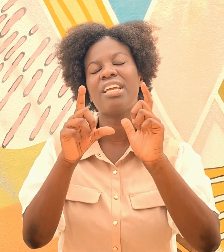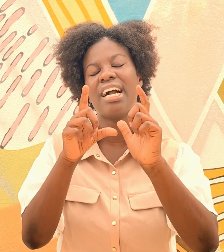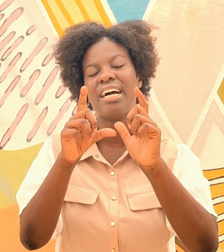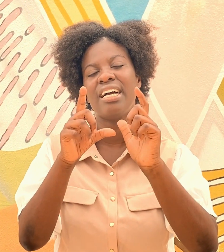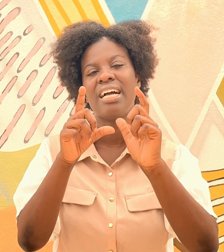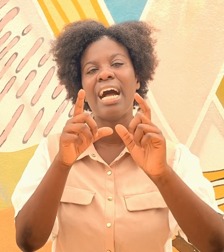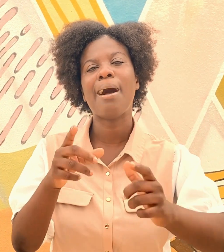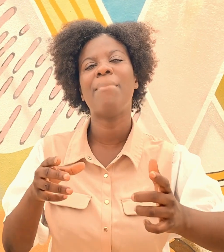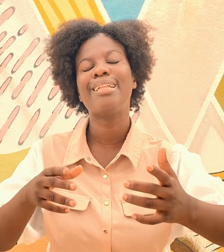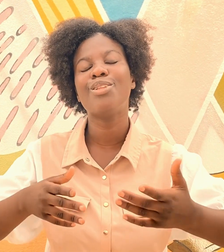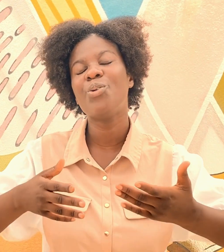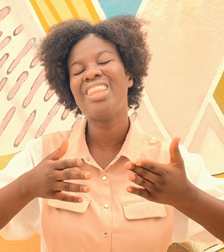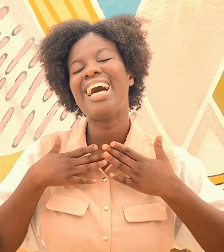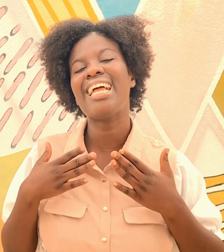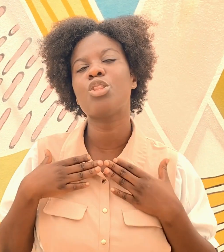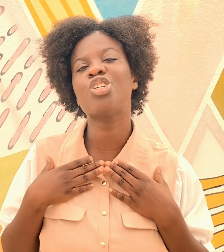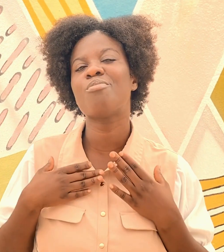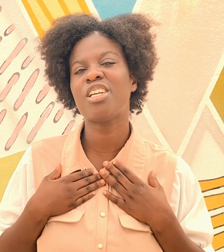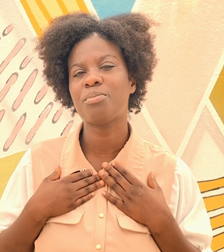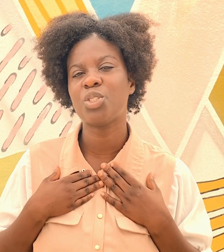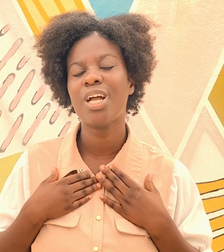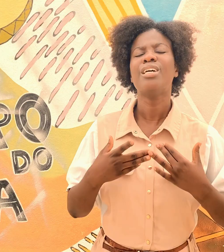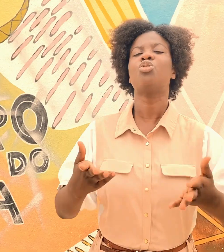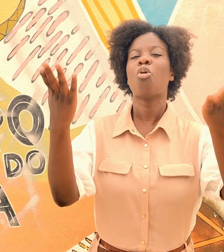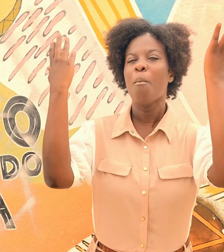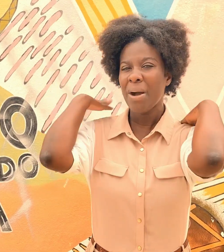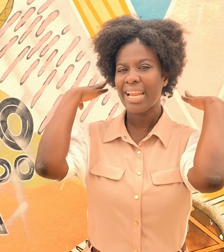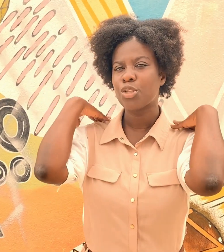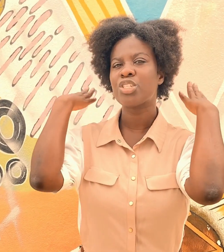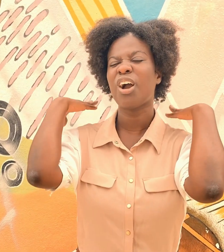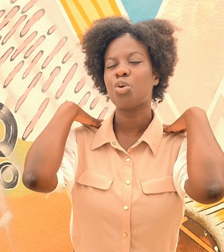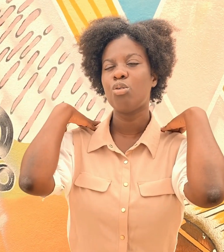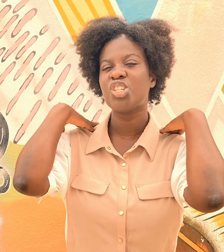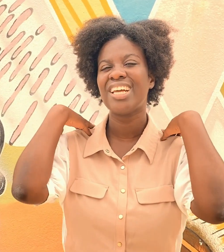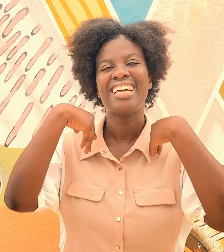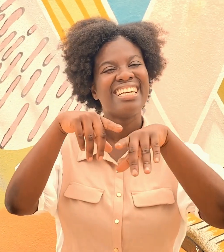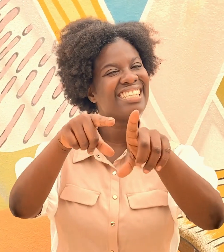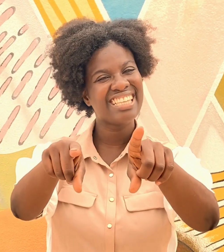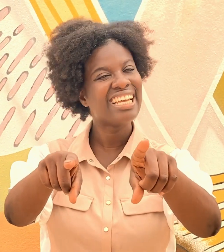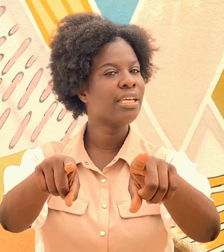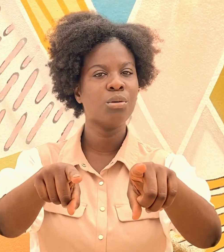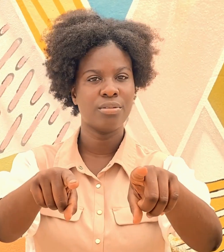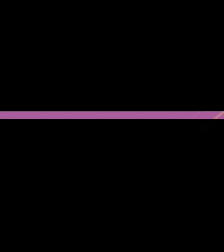significa abandonar a nós mesmos, tomar a nossa cruz e segui-lo.